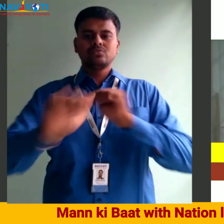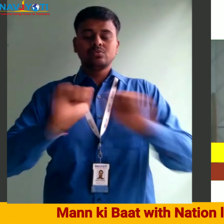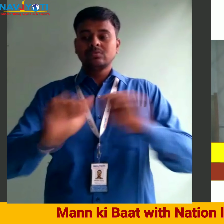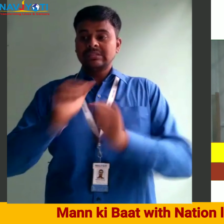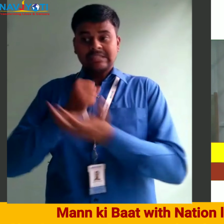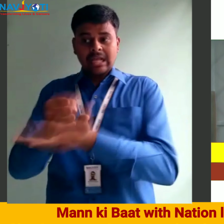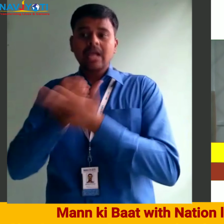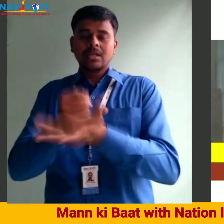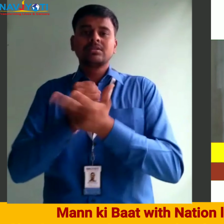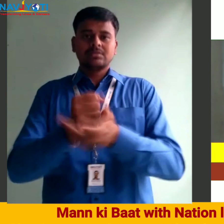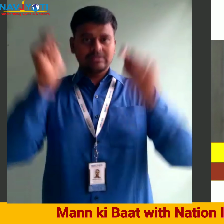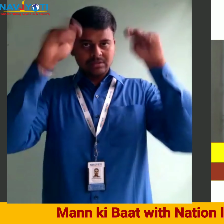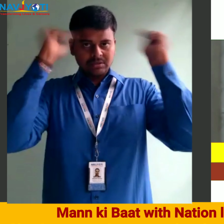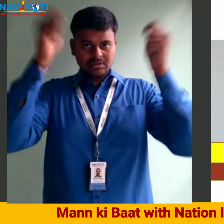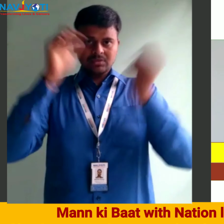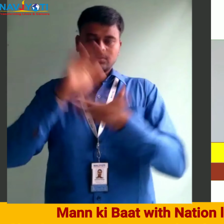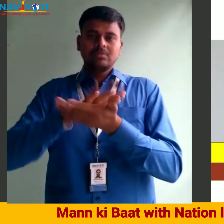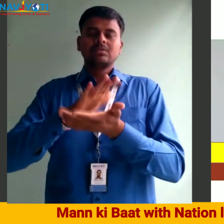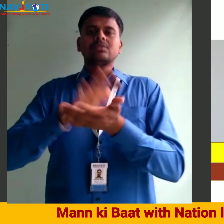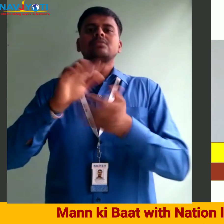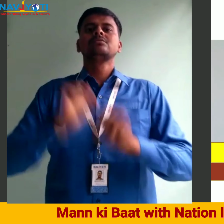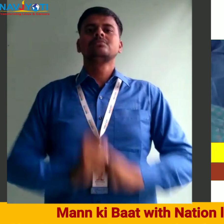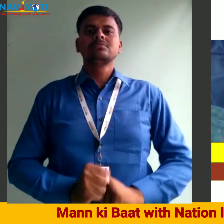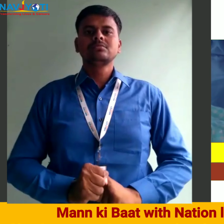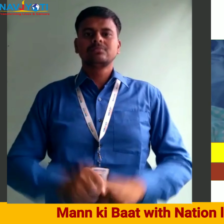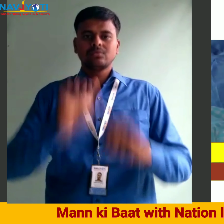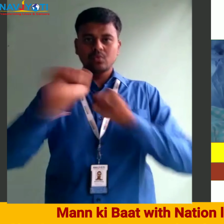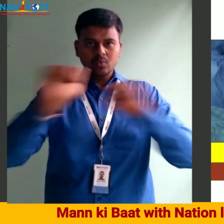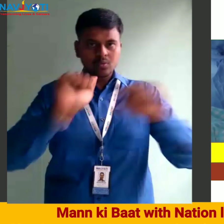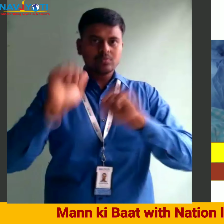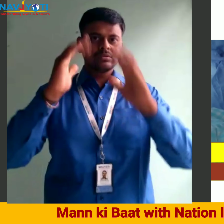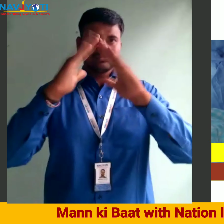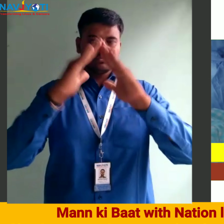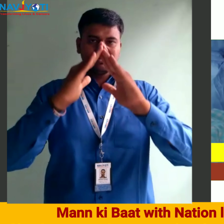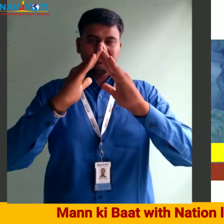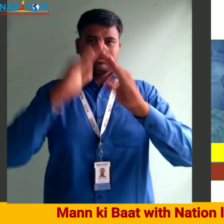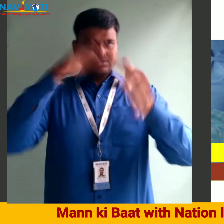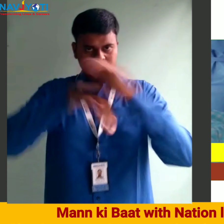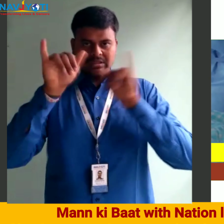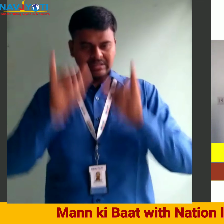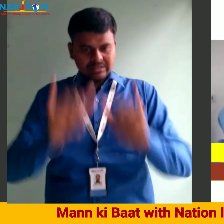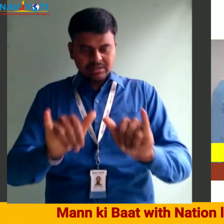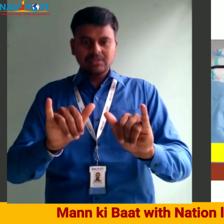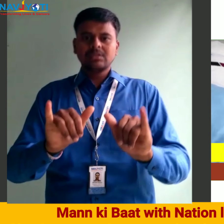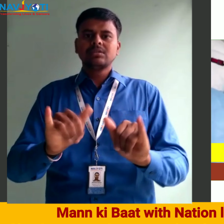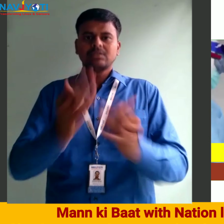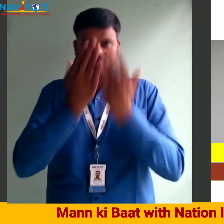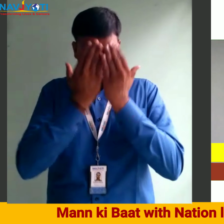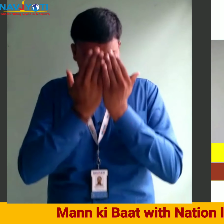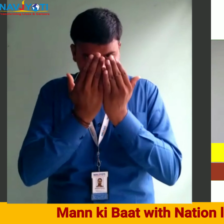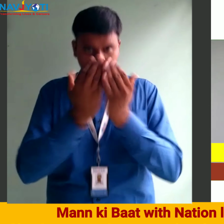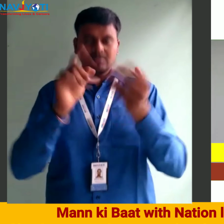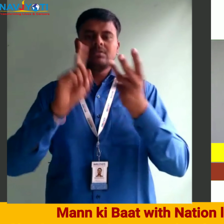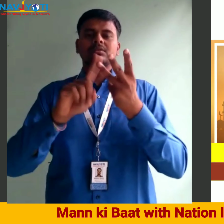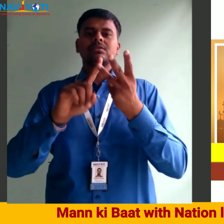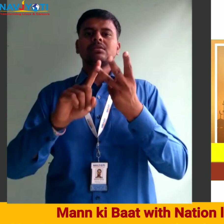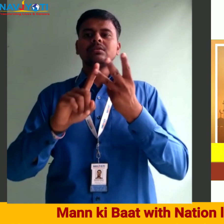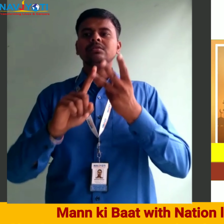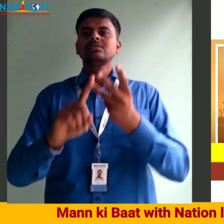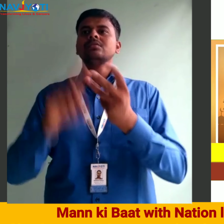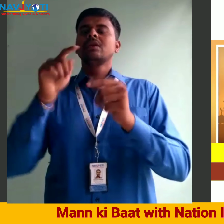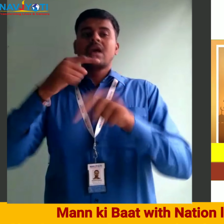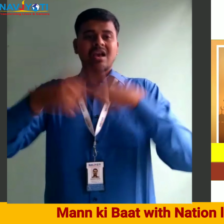में इतनी बड़ी मुसीबतों का भी सामना करना पड़ेगा। लेकिन अब जब पूरे विश्व में ये मुसीबत आ ही